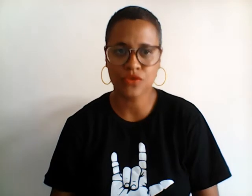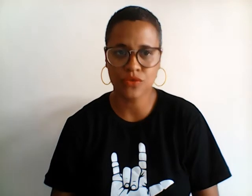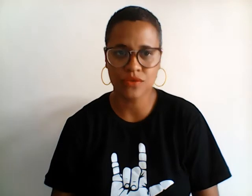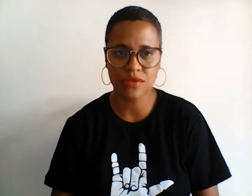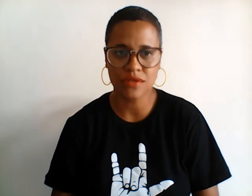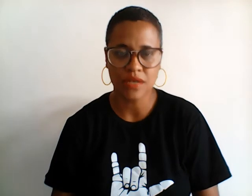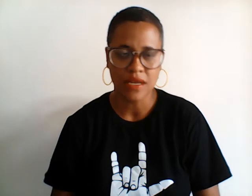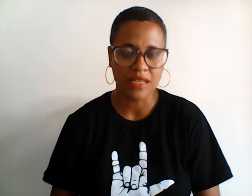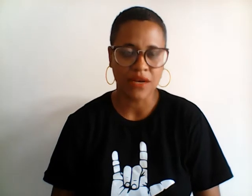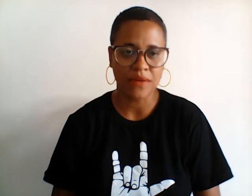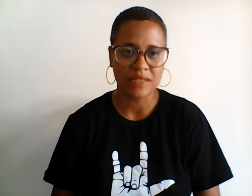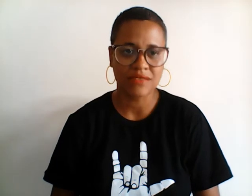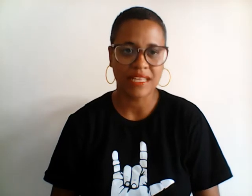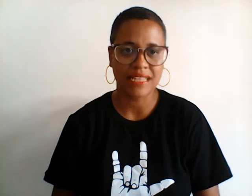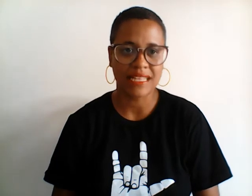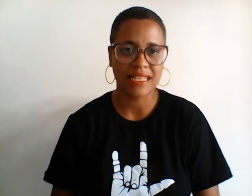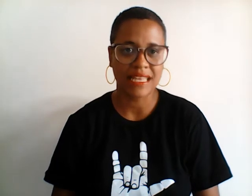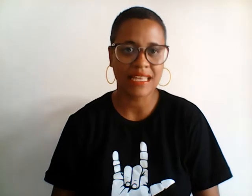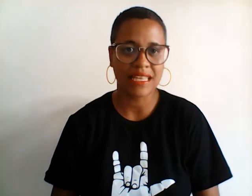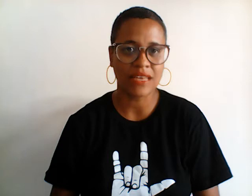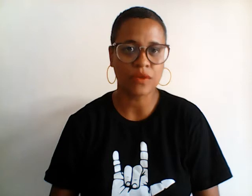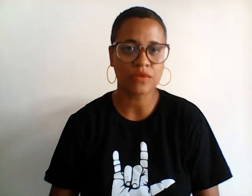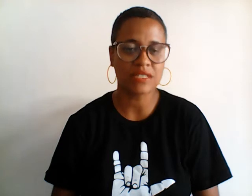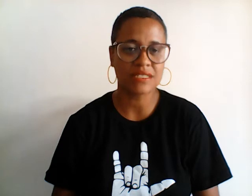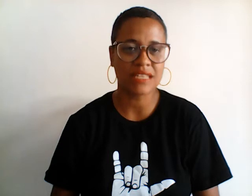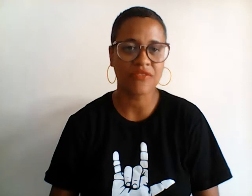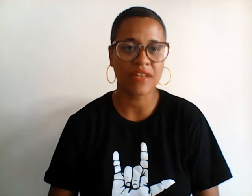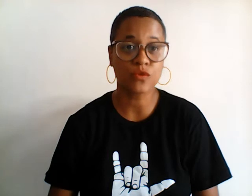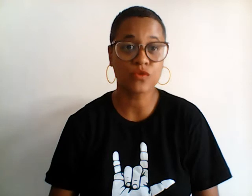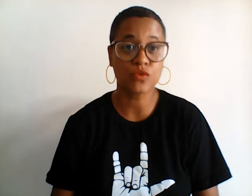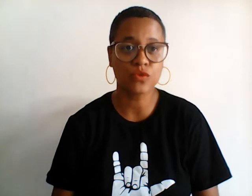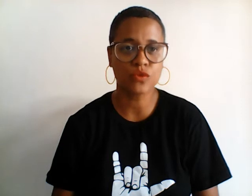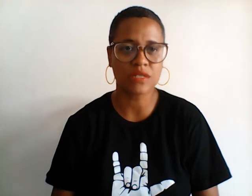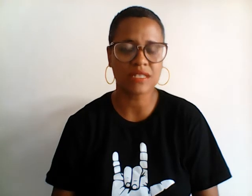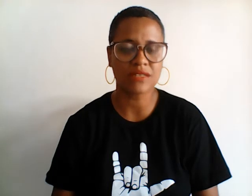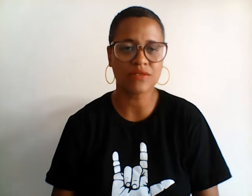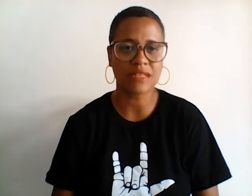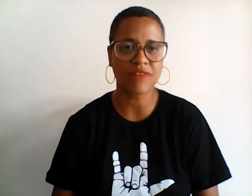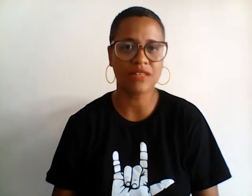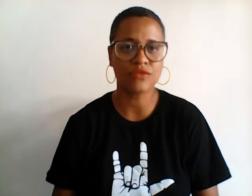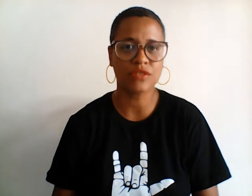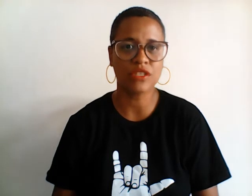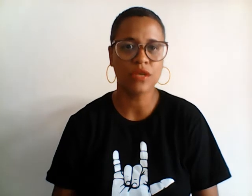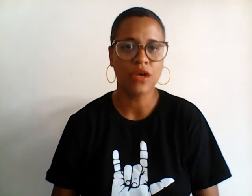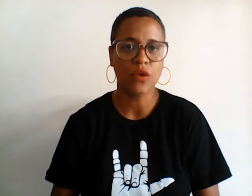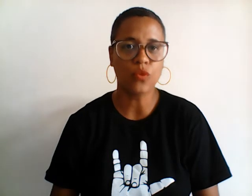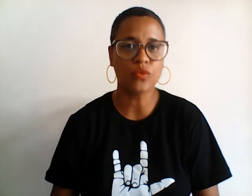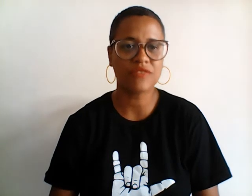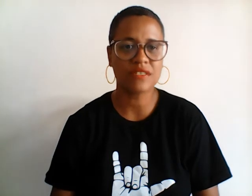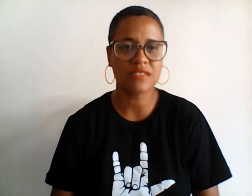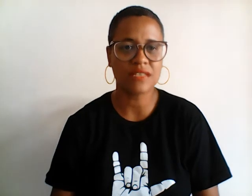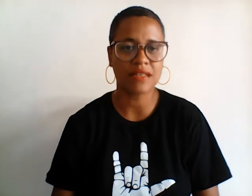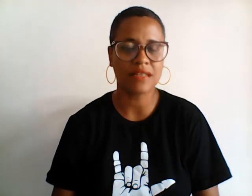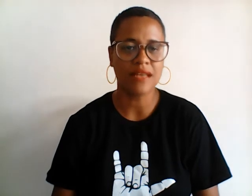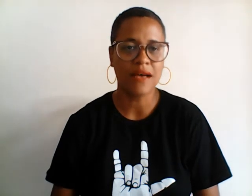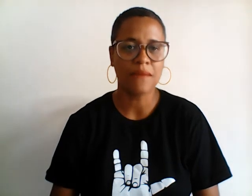surdos. Então, a gente vai entender que quando a gente se refere aos surdos, a gente não está falando de um deficiente, mas